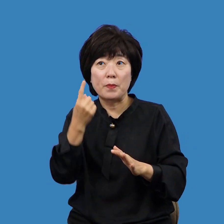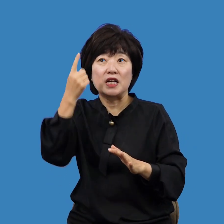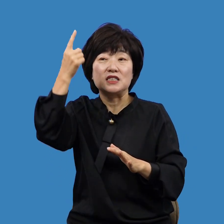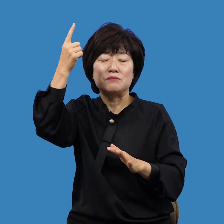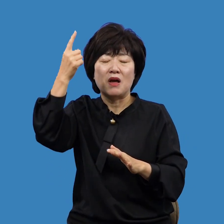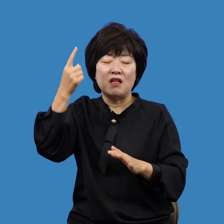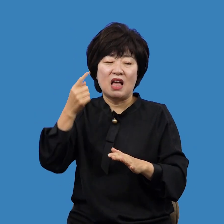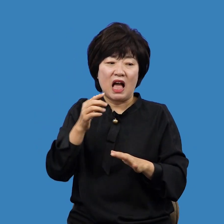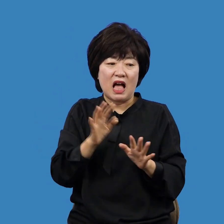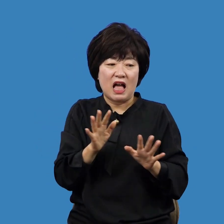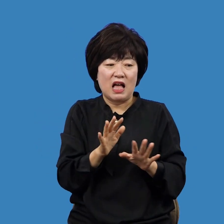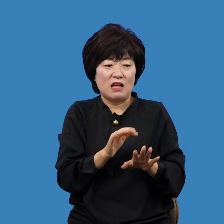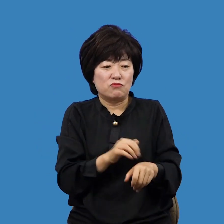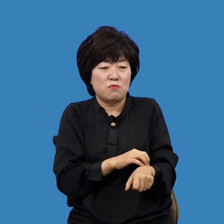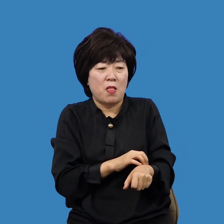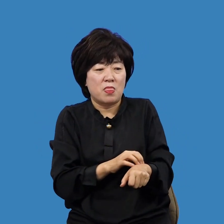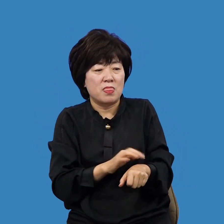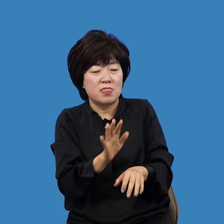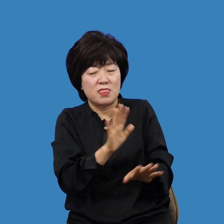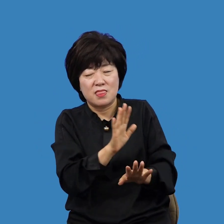그 자리를 떠납니다. 피해요.